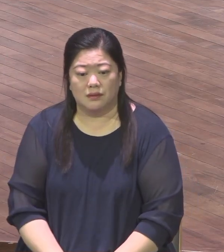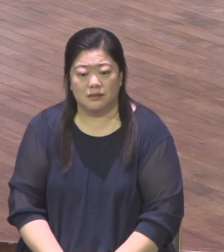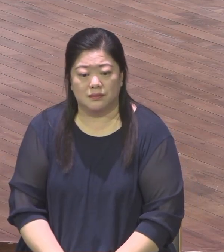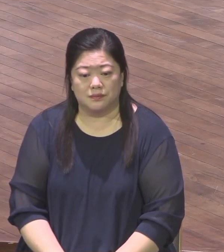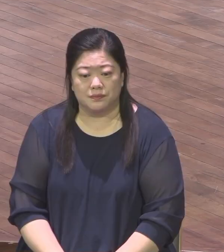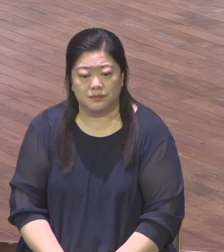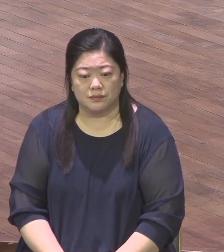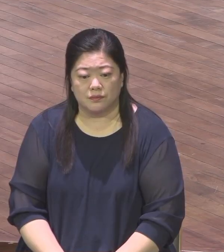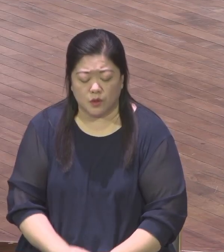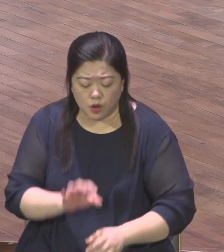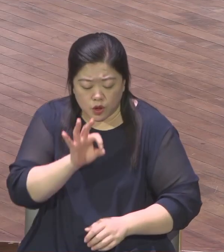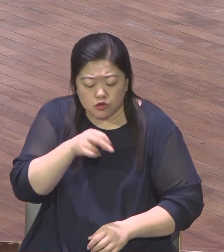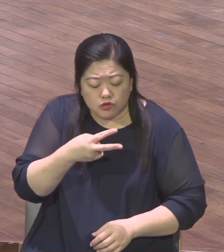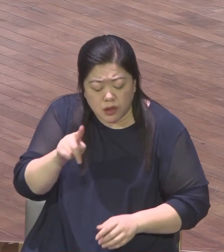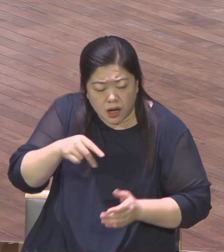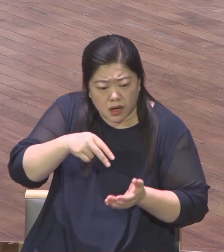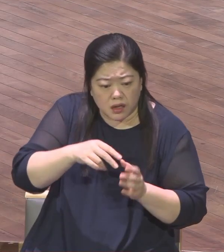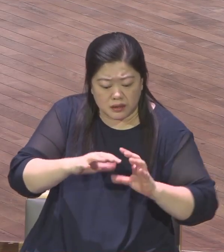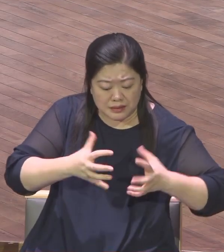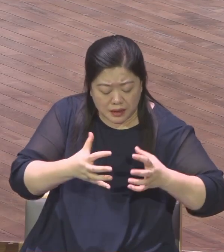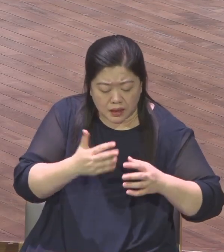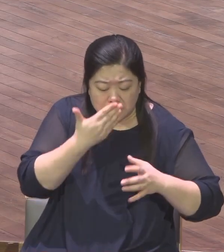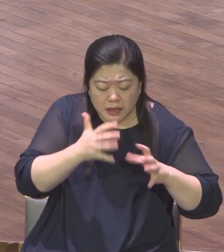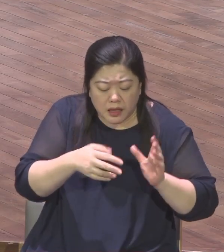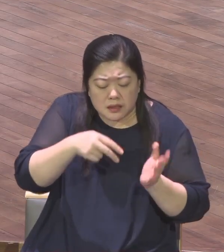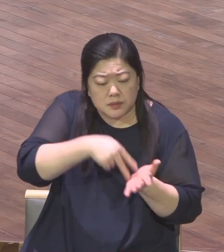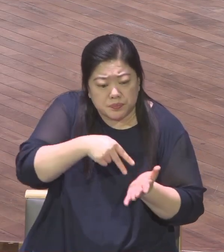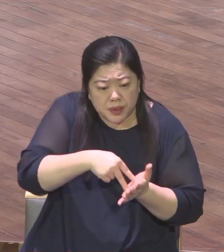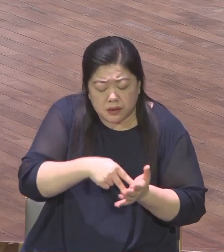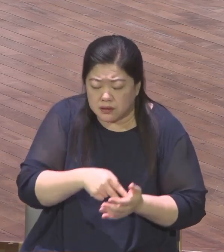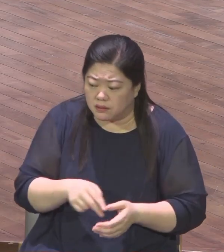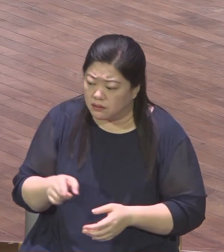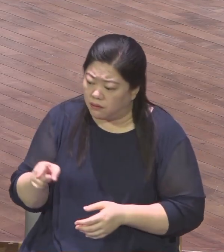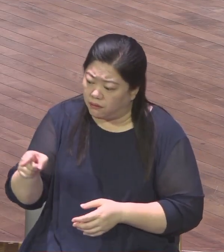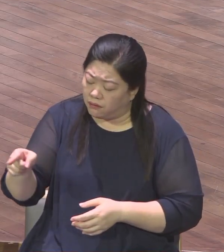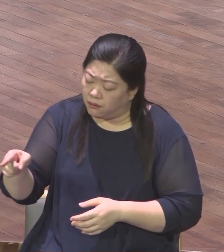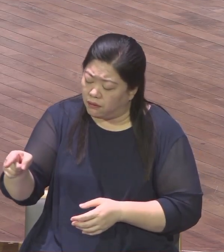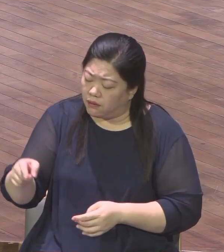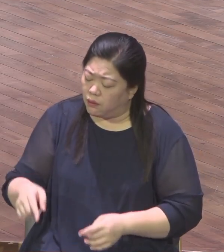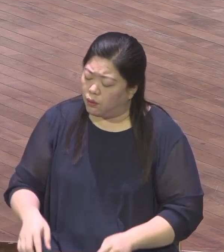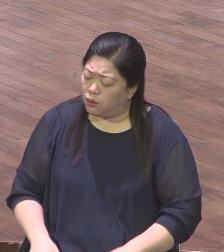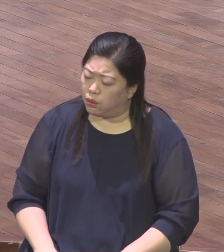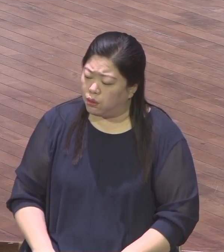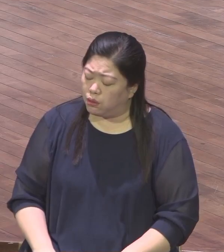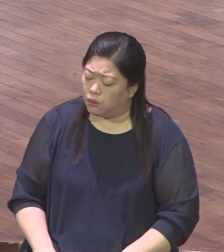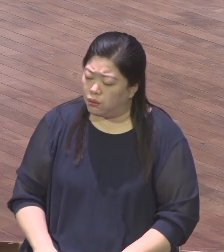이 유다 백성들에게 하나님 자리에 바빌론을 집어넣어.